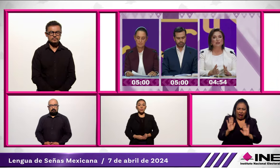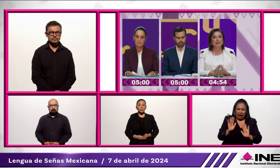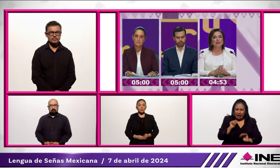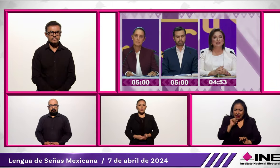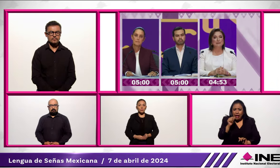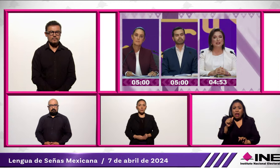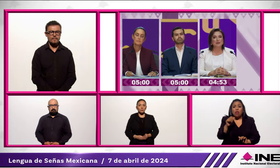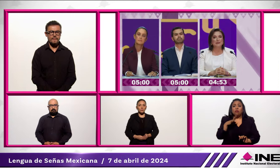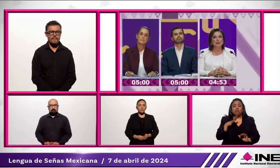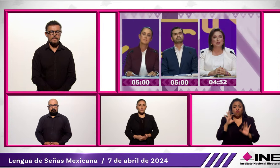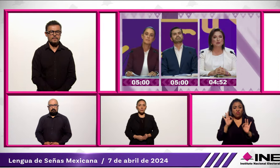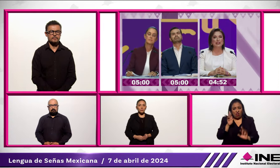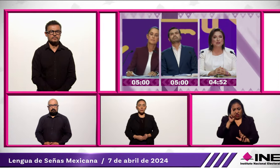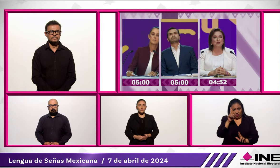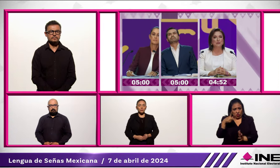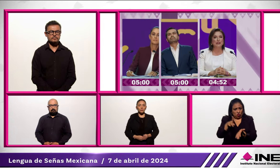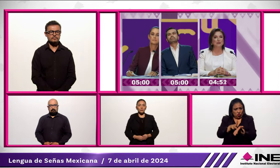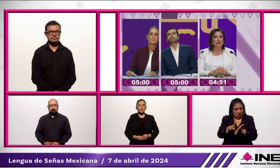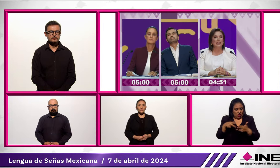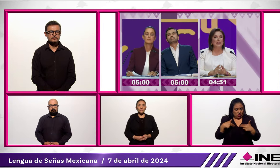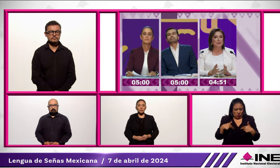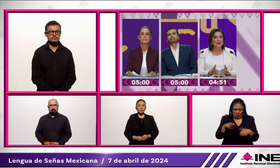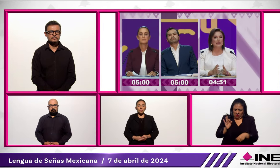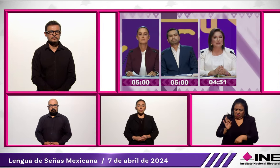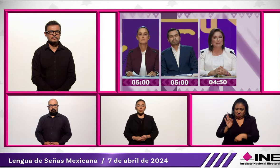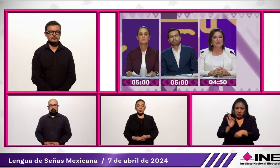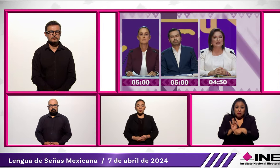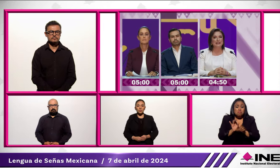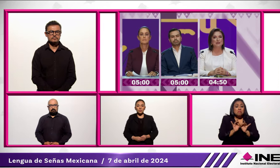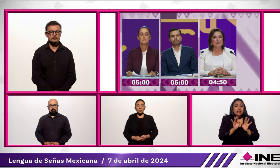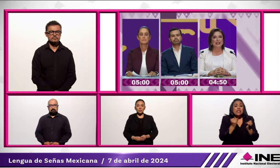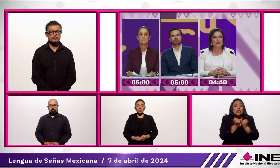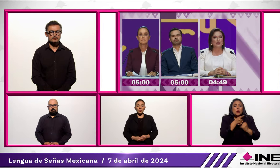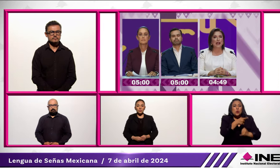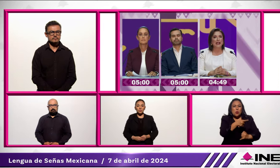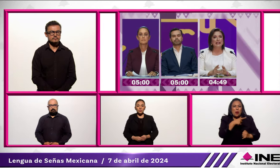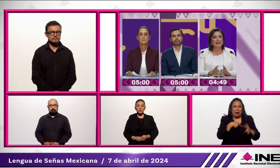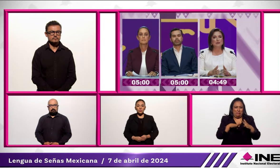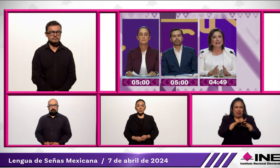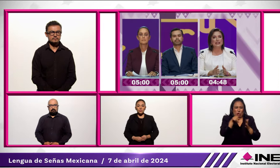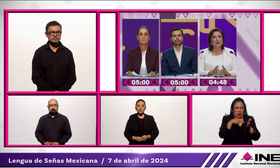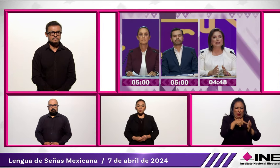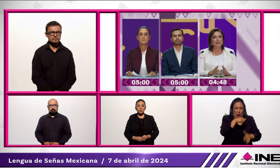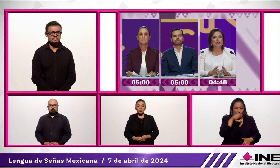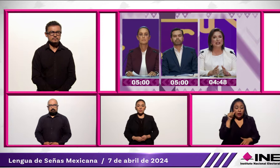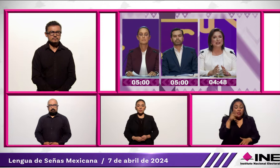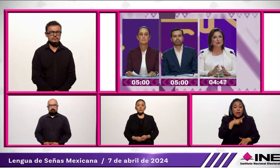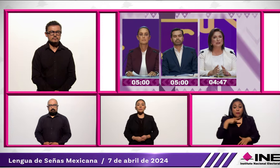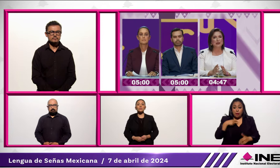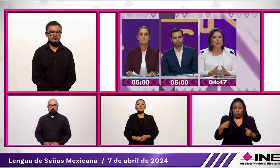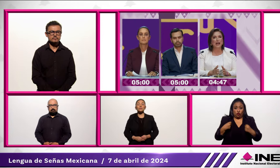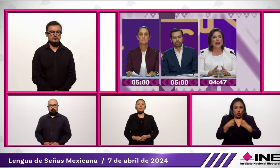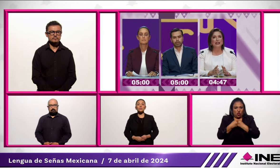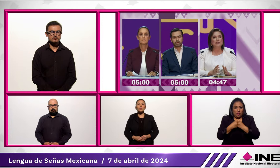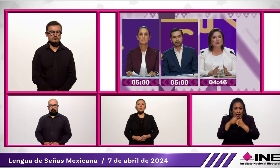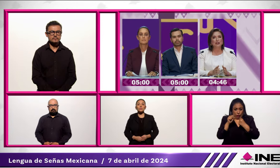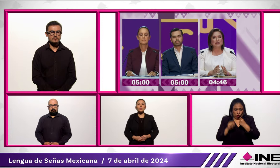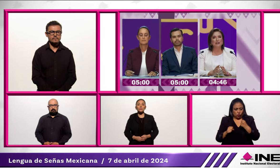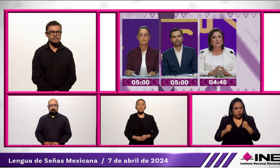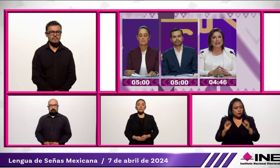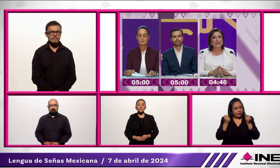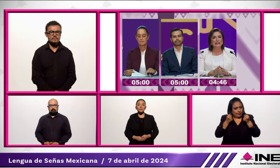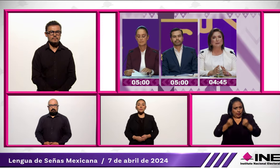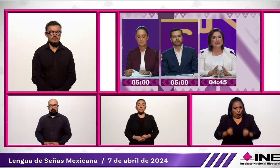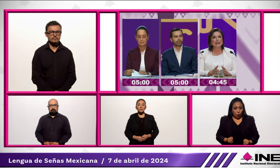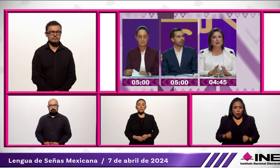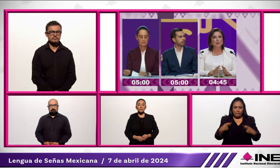tengan condiciones de pleno respeto a sus derechos humanos y no pase lo que pasó en la estación migratoria. Tenemos que tener una frontera sur segura. Yo creo que